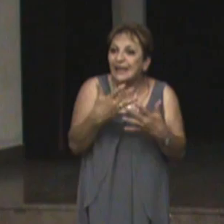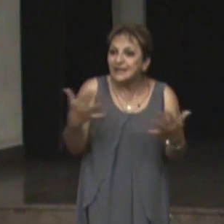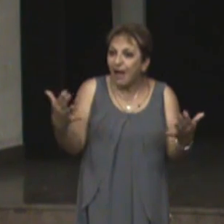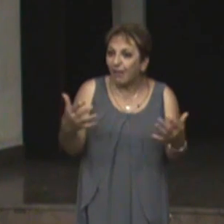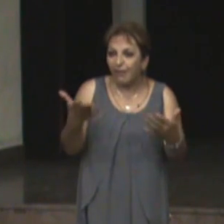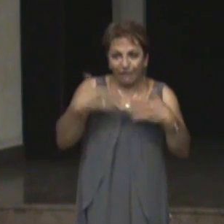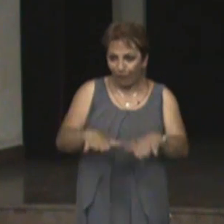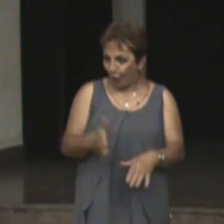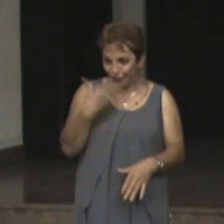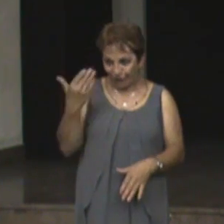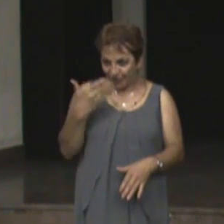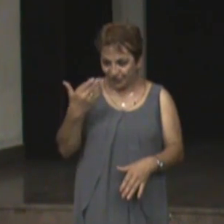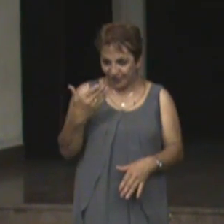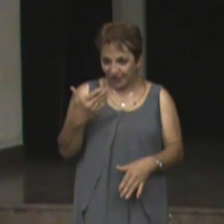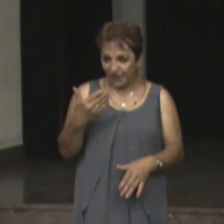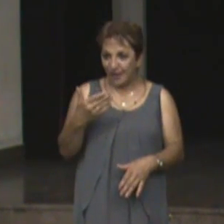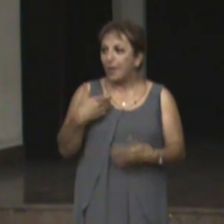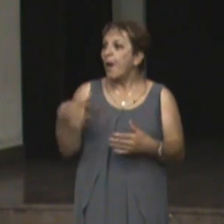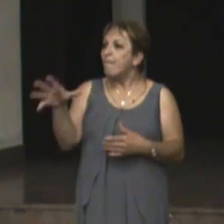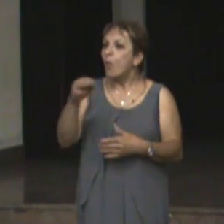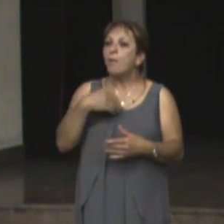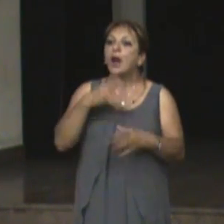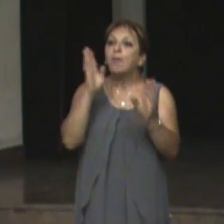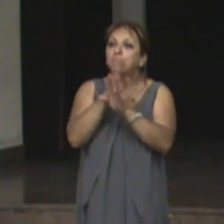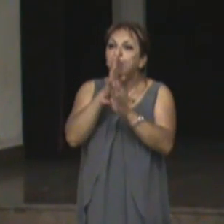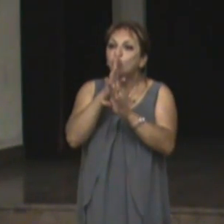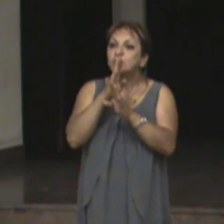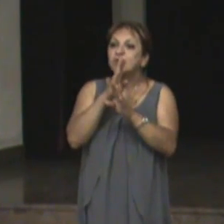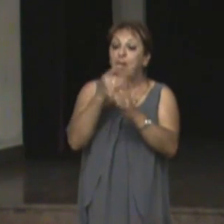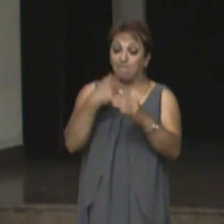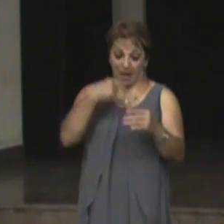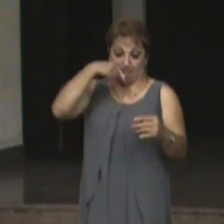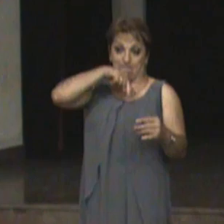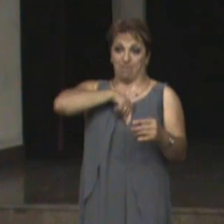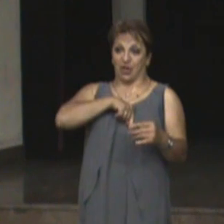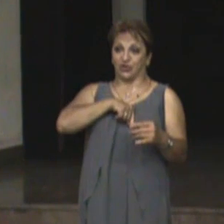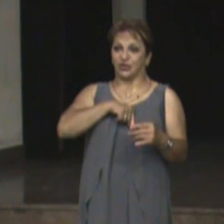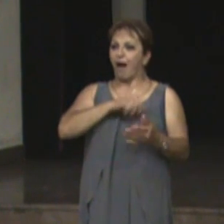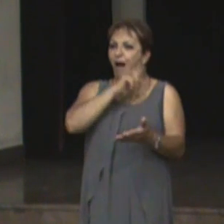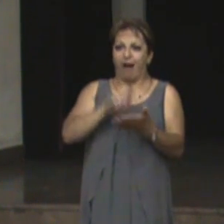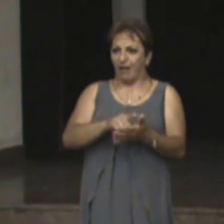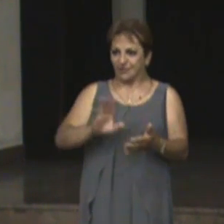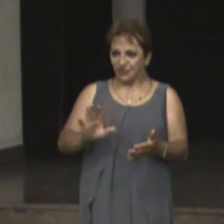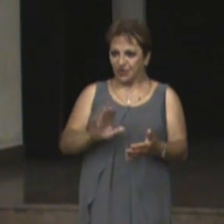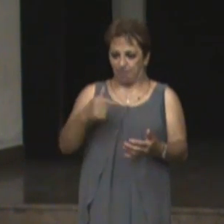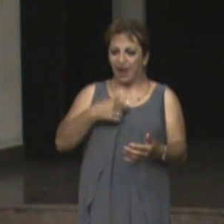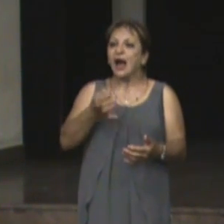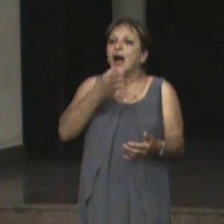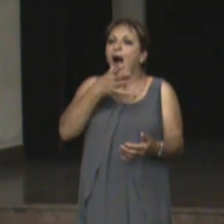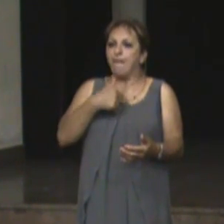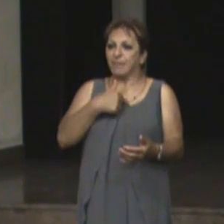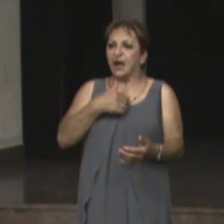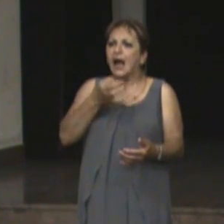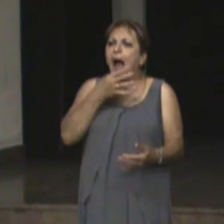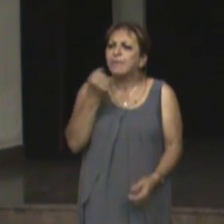նախապես որոշված չէ։ Դա մեր բնության, մեր էության հարց չէ, սա մեր կամքի խնդիրն